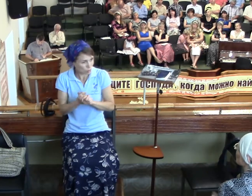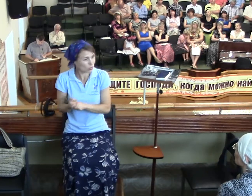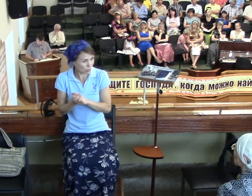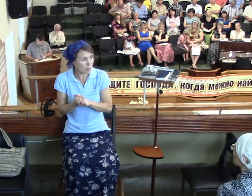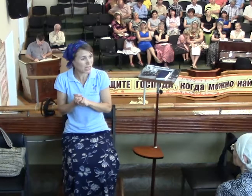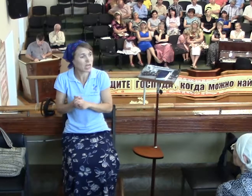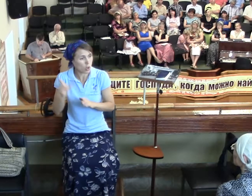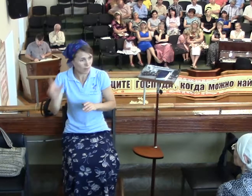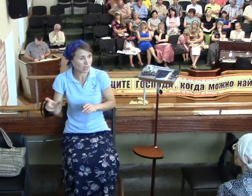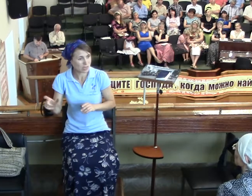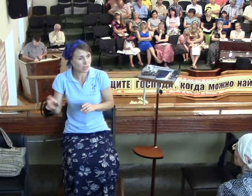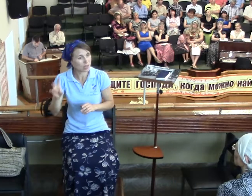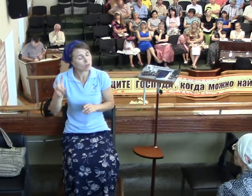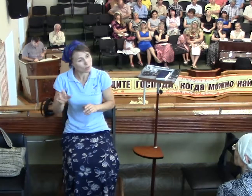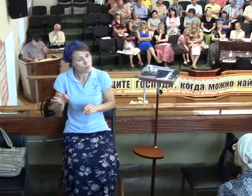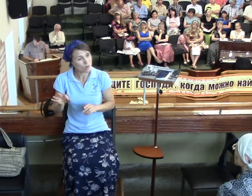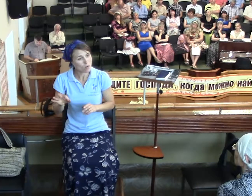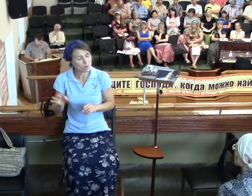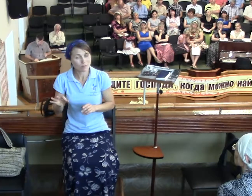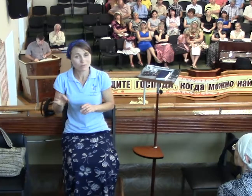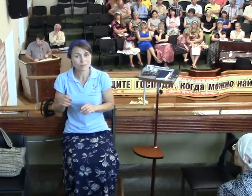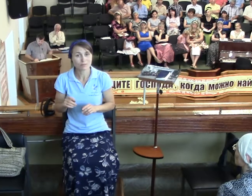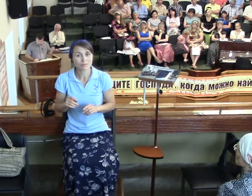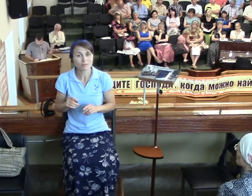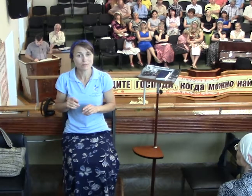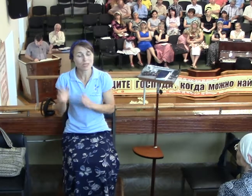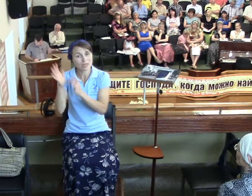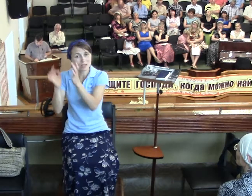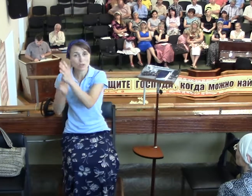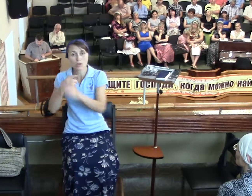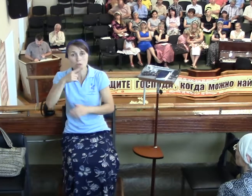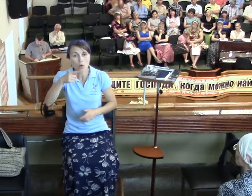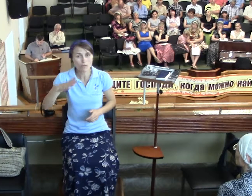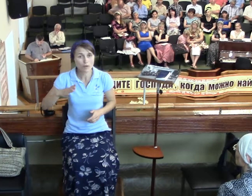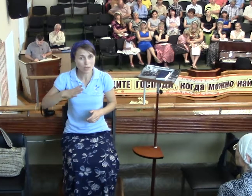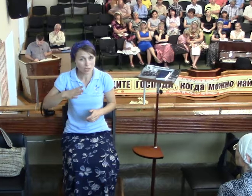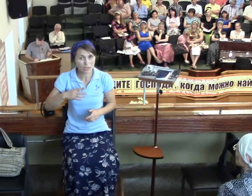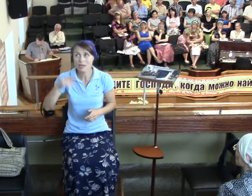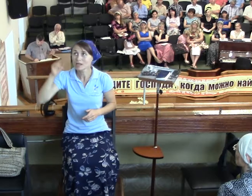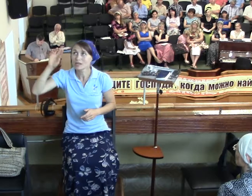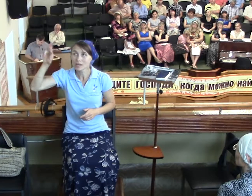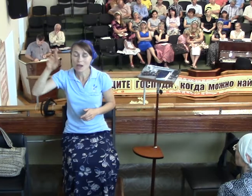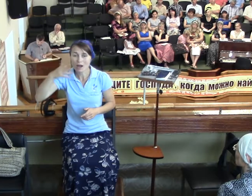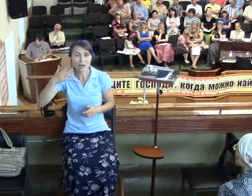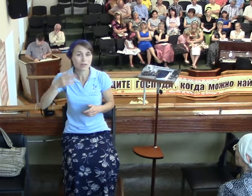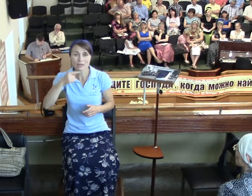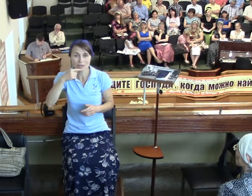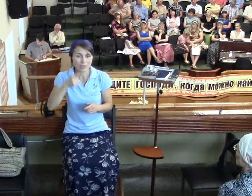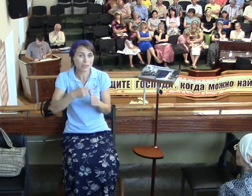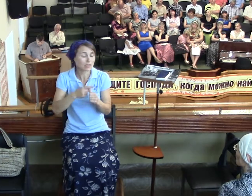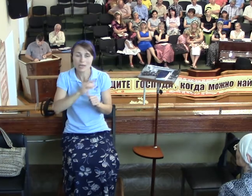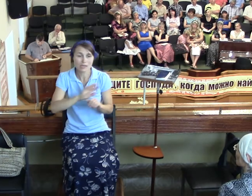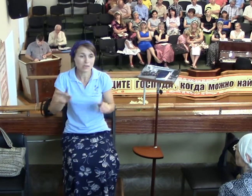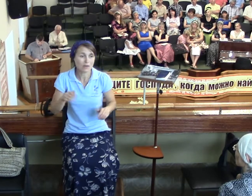Иоанна, 15 глава, в 15 стихе. Христос говорил: «Я уже не называю вас рабами, ибо раб не знает, что